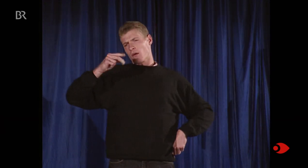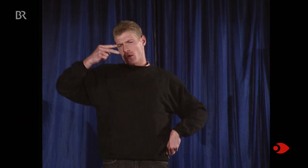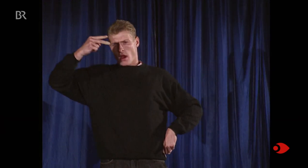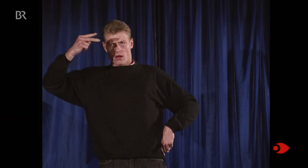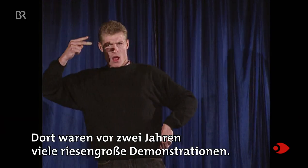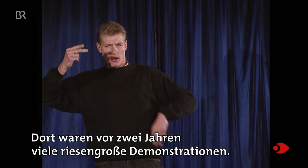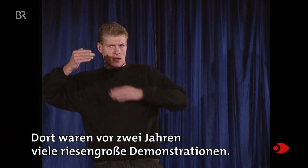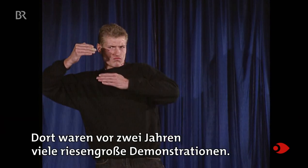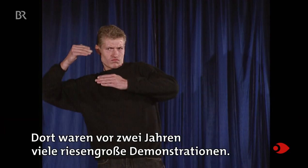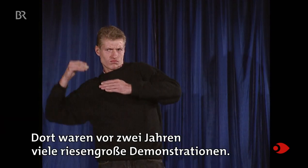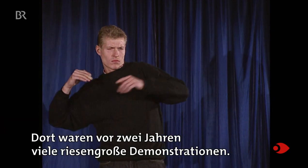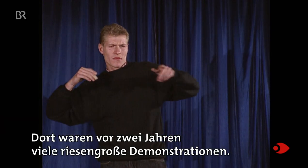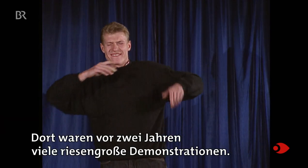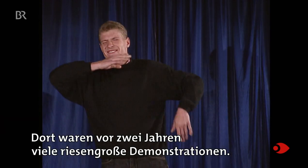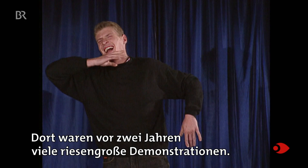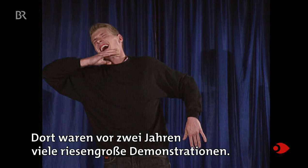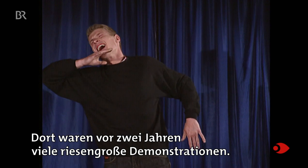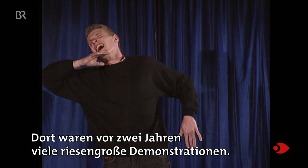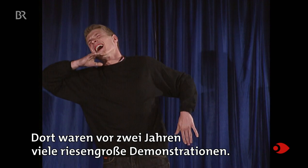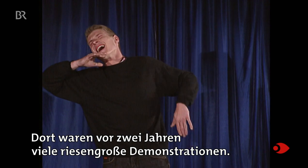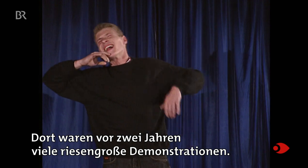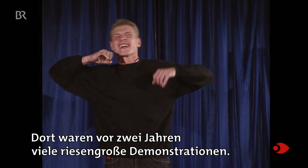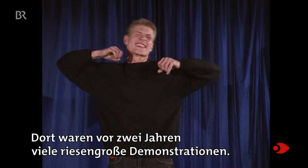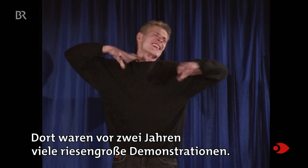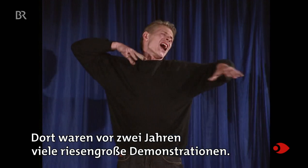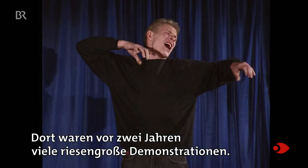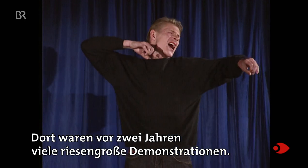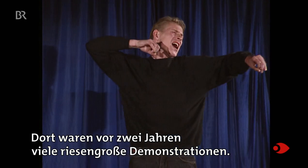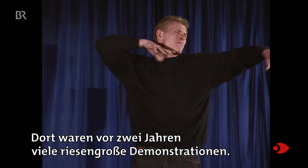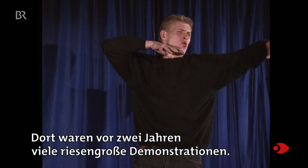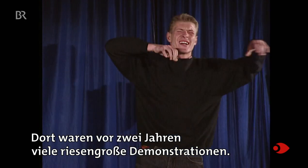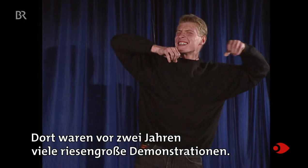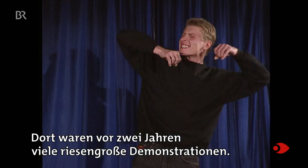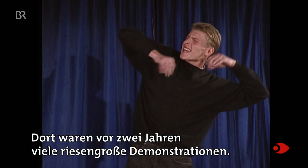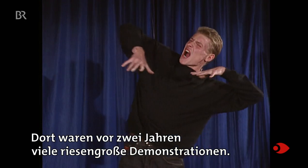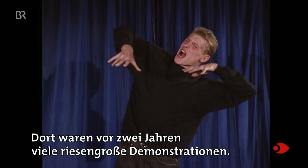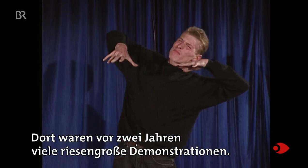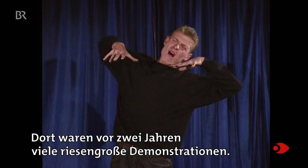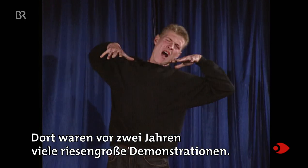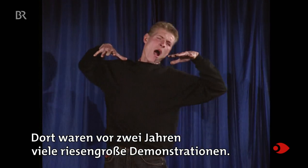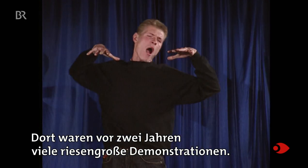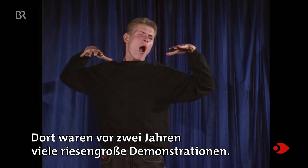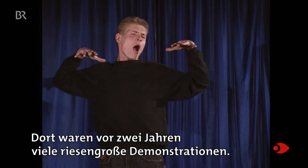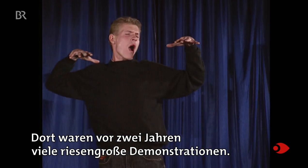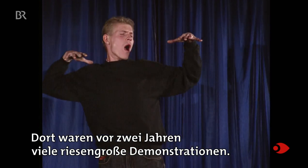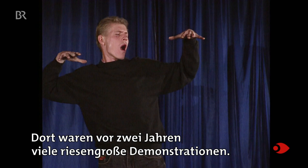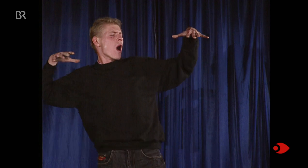Dort waren vor zwei Jahren viele riesengroße Demonstrationen.